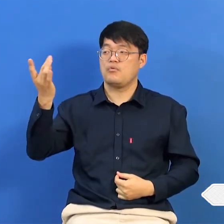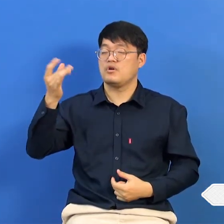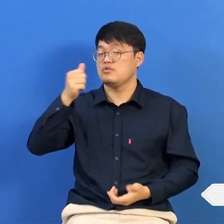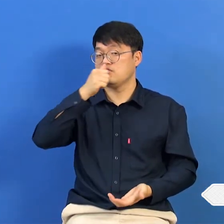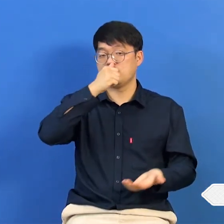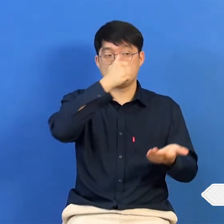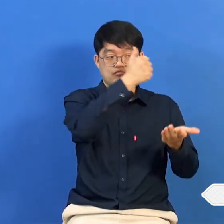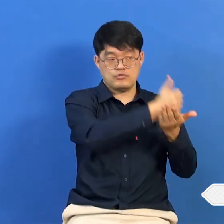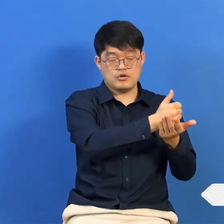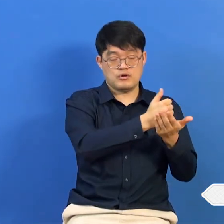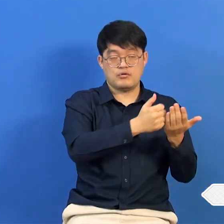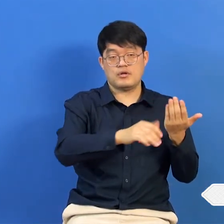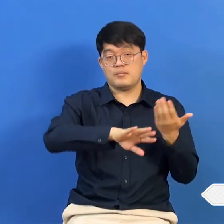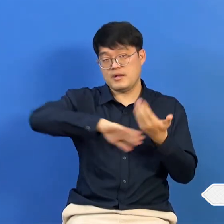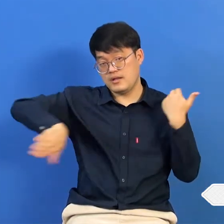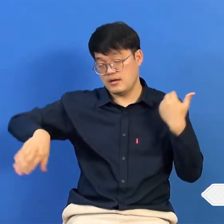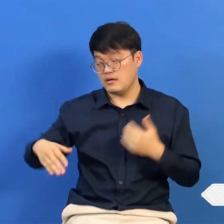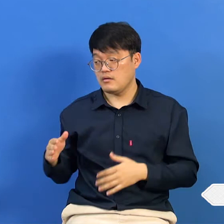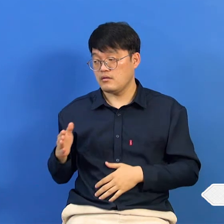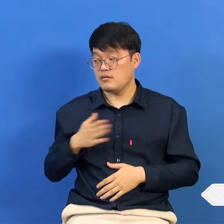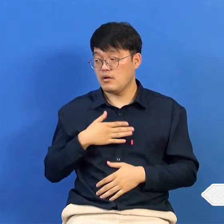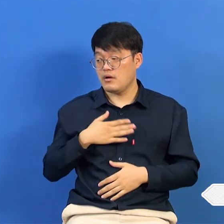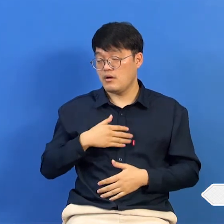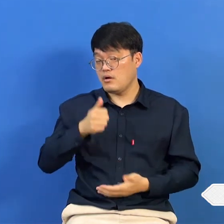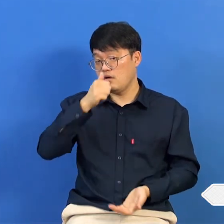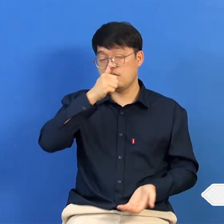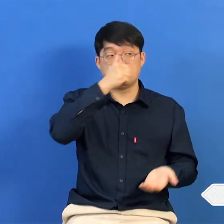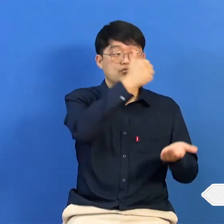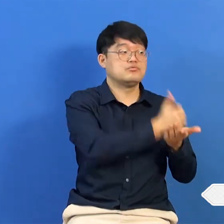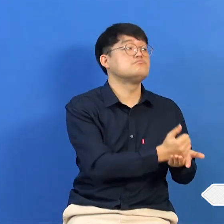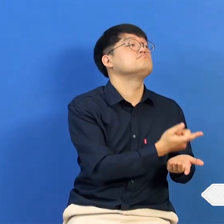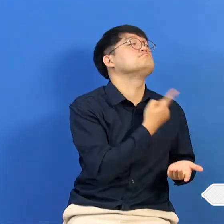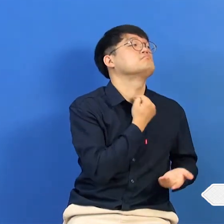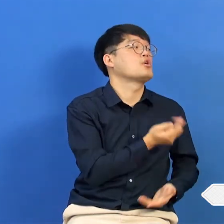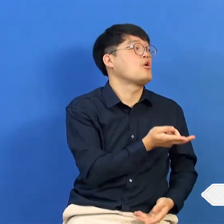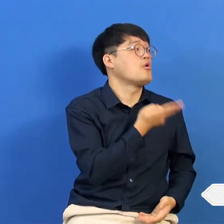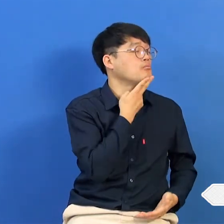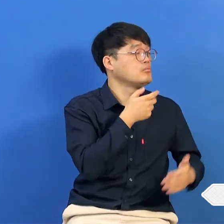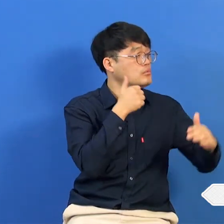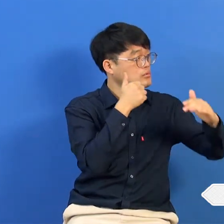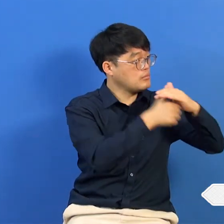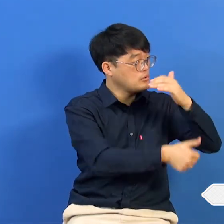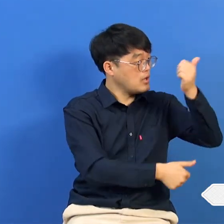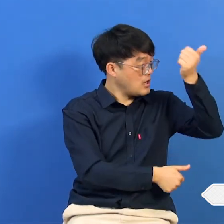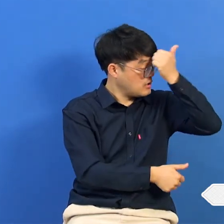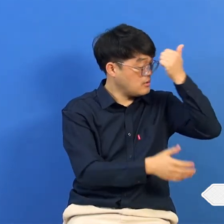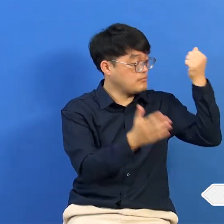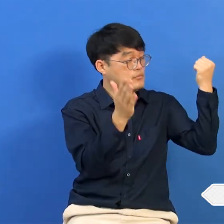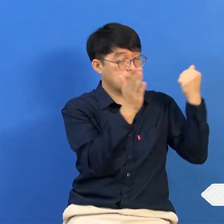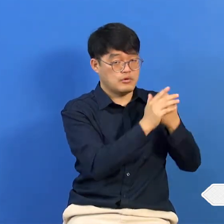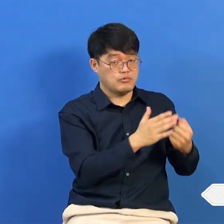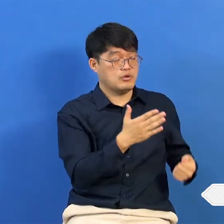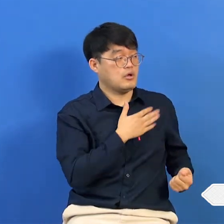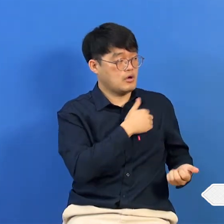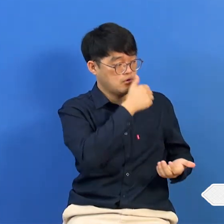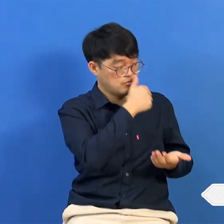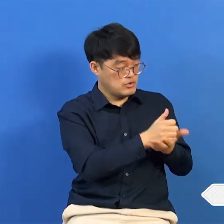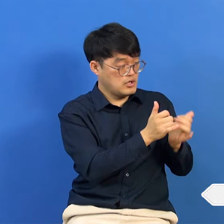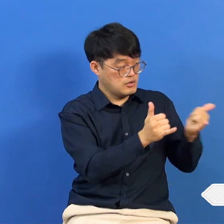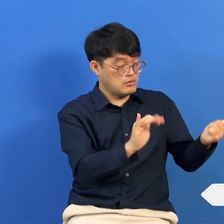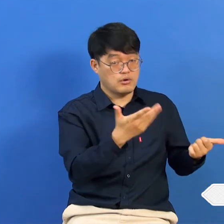반대지요. 내가 죄를 지은 것도 없는데 대표자 아담의 죄를 물려받아서 내가 죄인이 된